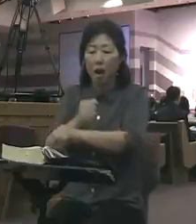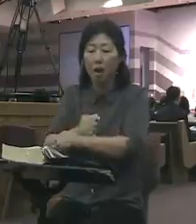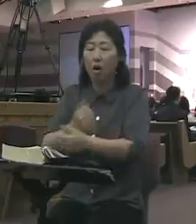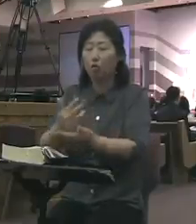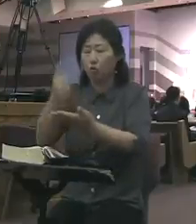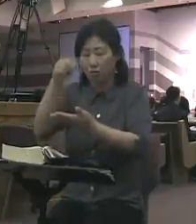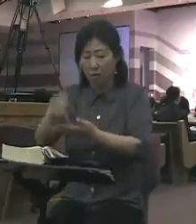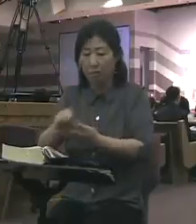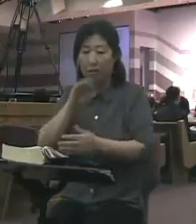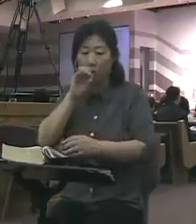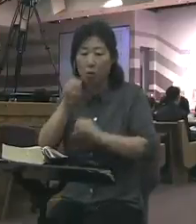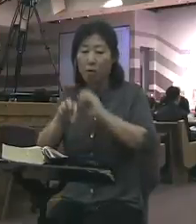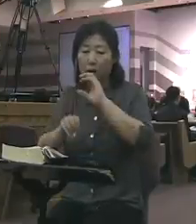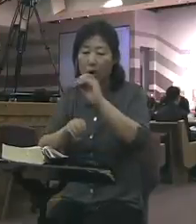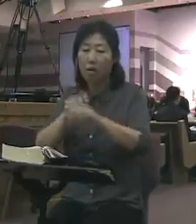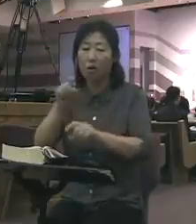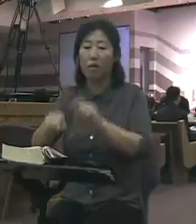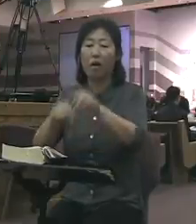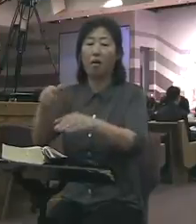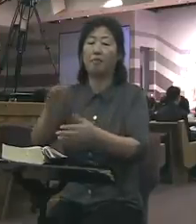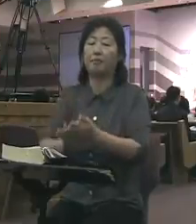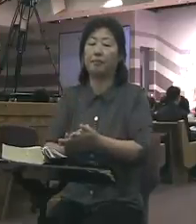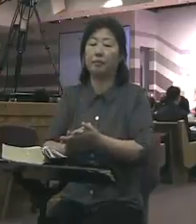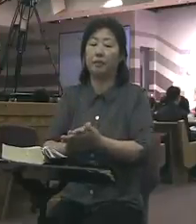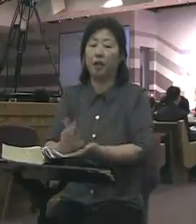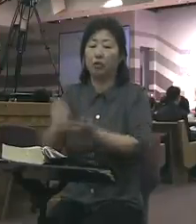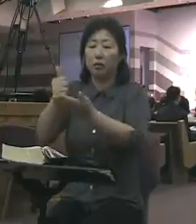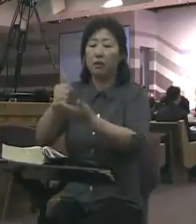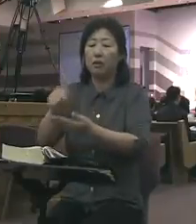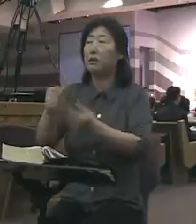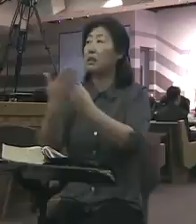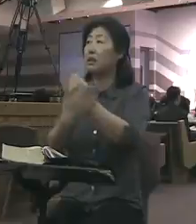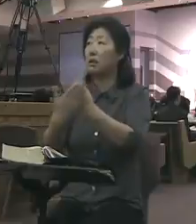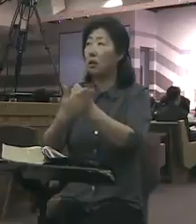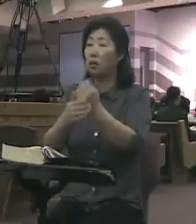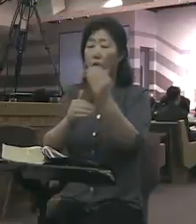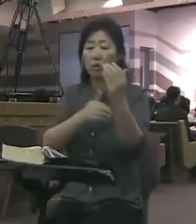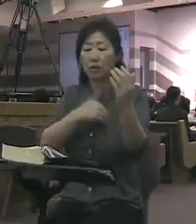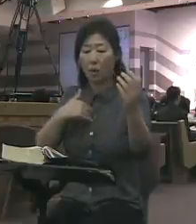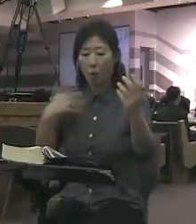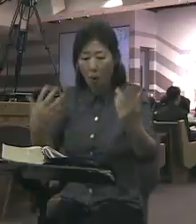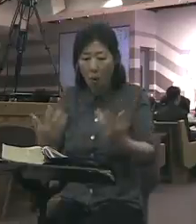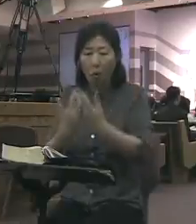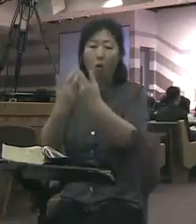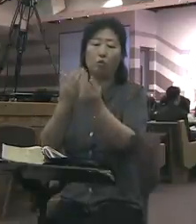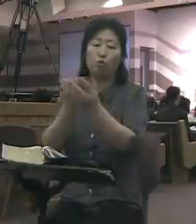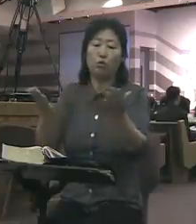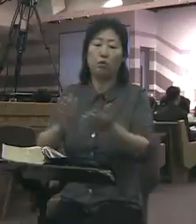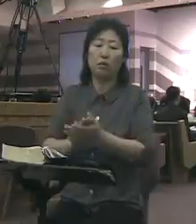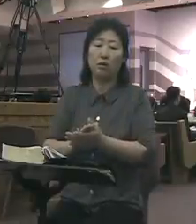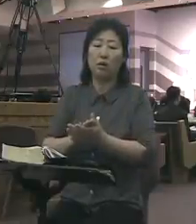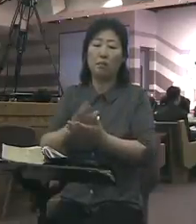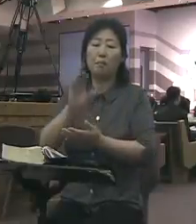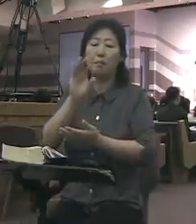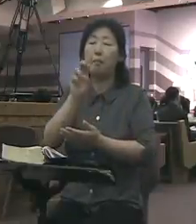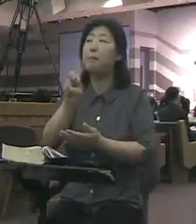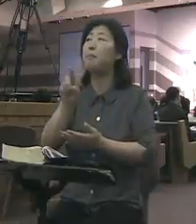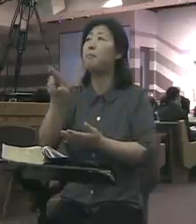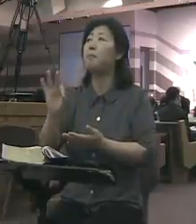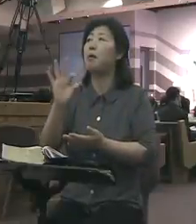나아가니 주님께서 그 은혜로 채워주신다. 멍에가 쉽게 여겨지기 시작합니다.